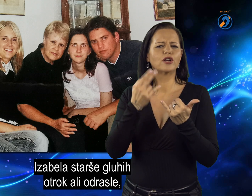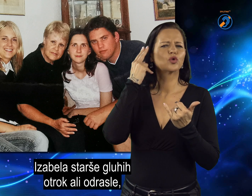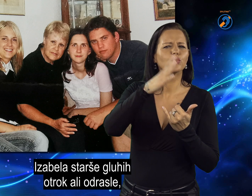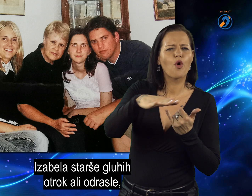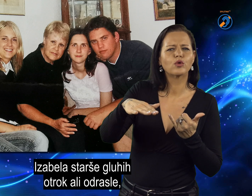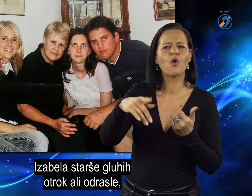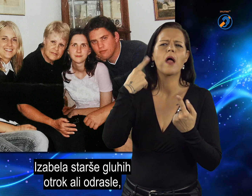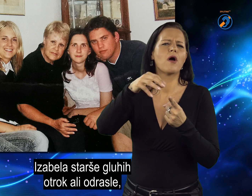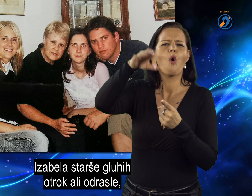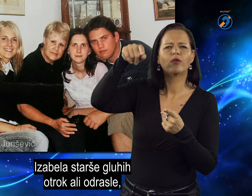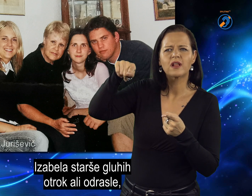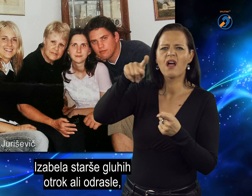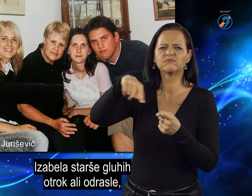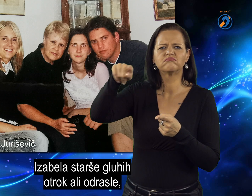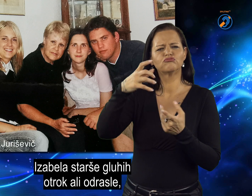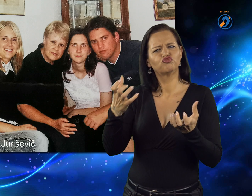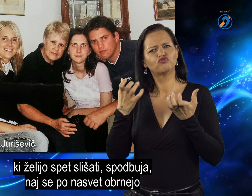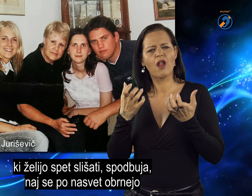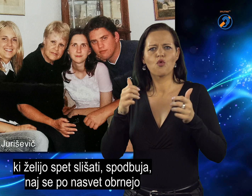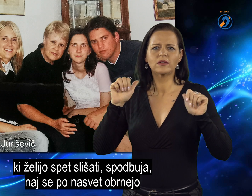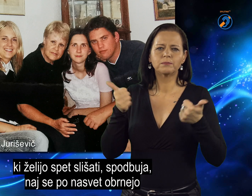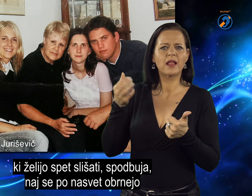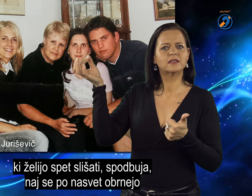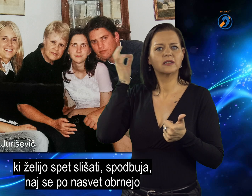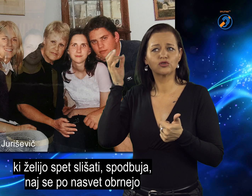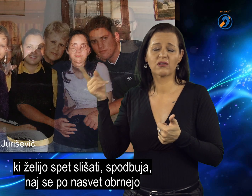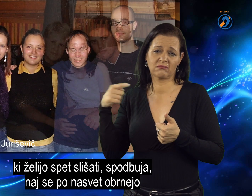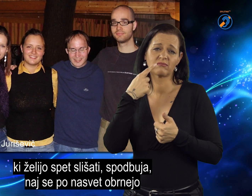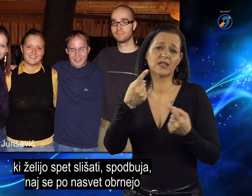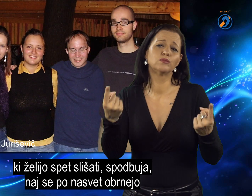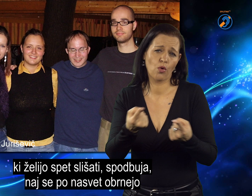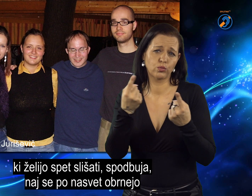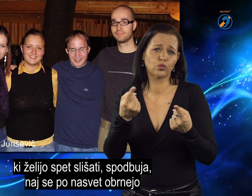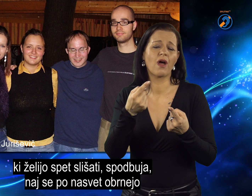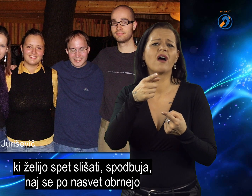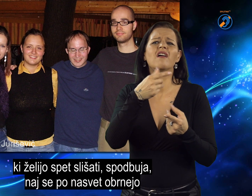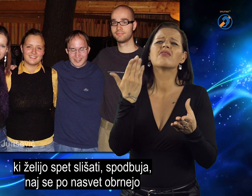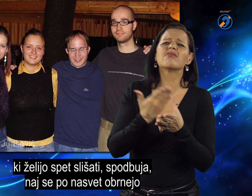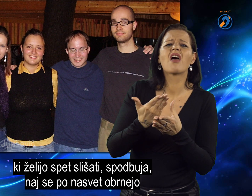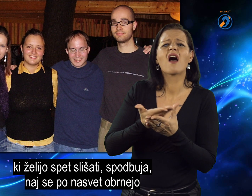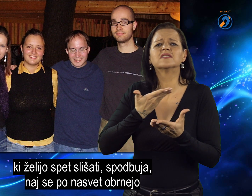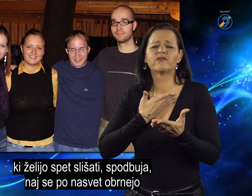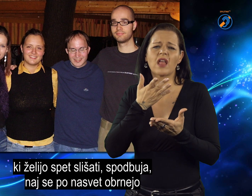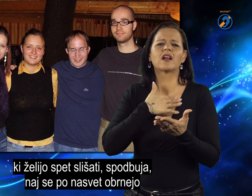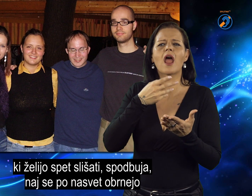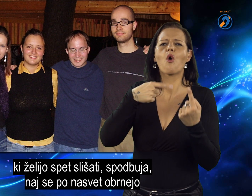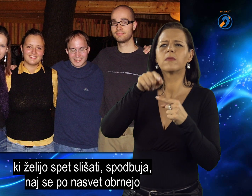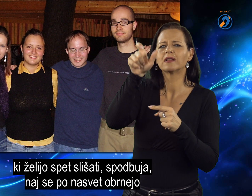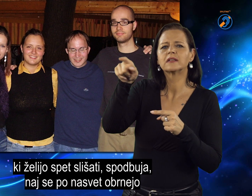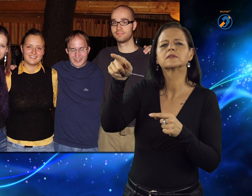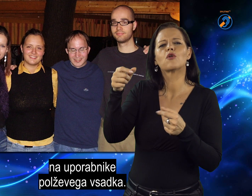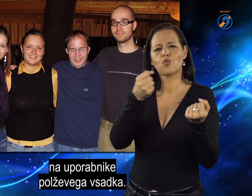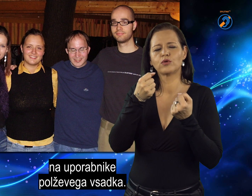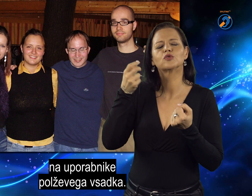Izabela starše gluhih otrok ali odrasle, ki želijo spet slišati, spodbuja, naj se po nasvet obrnejo na